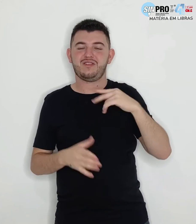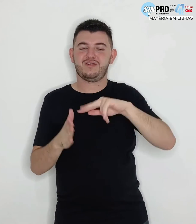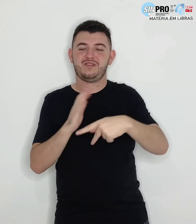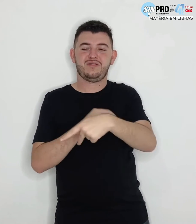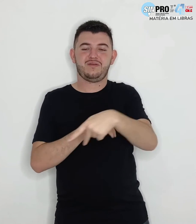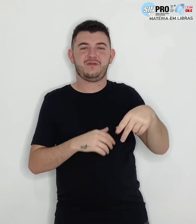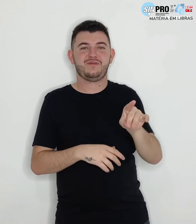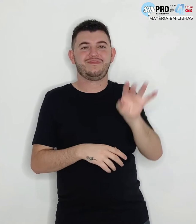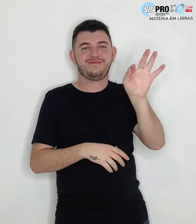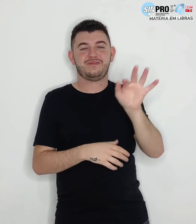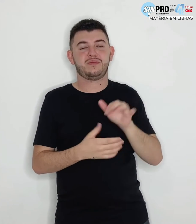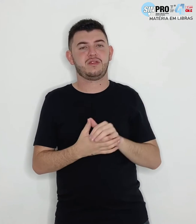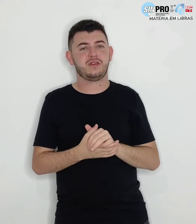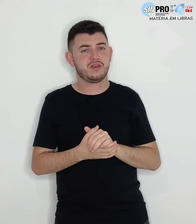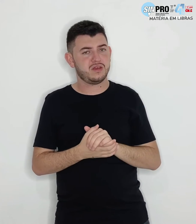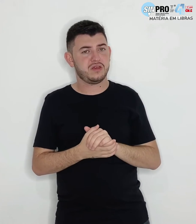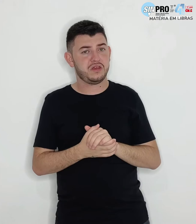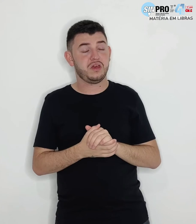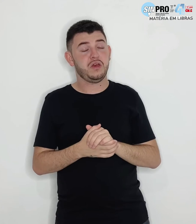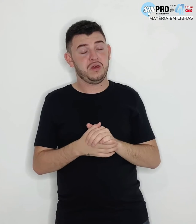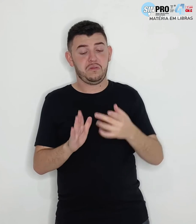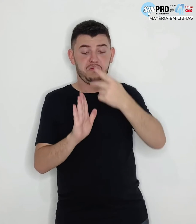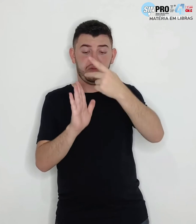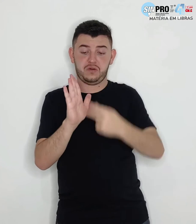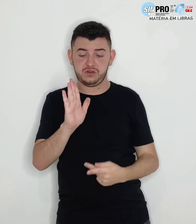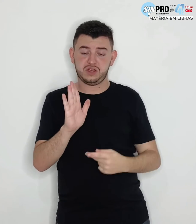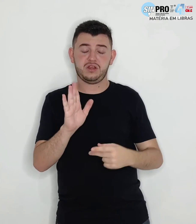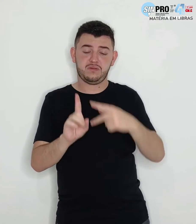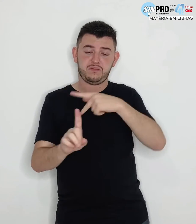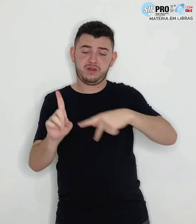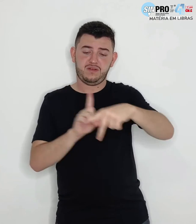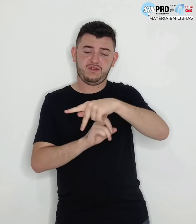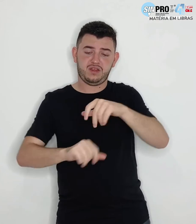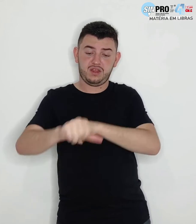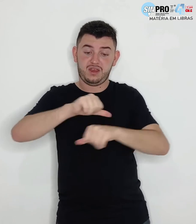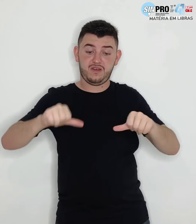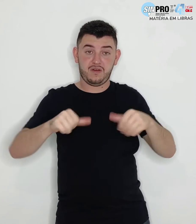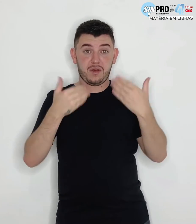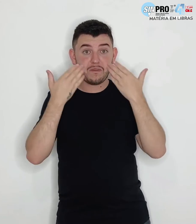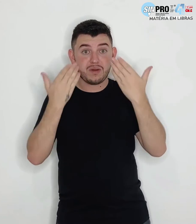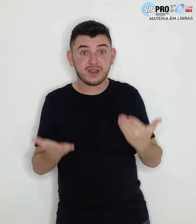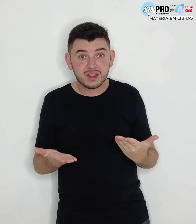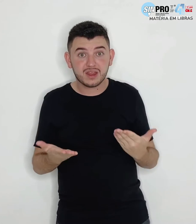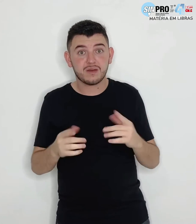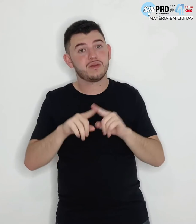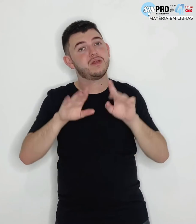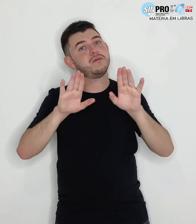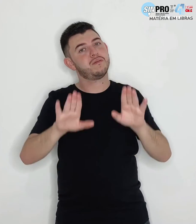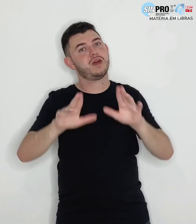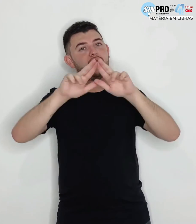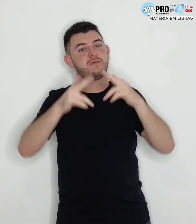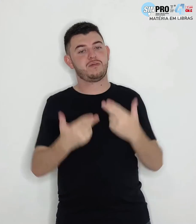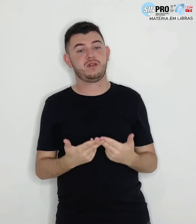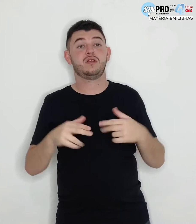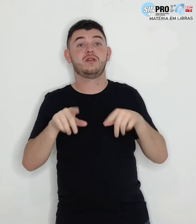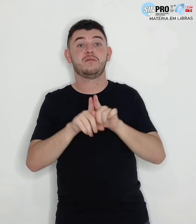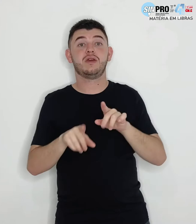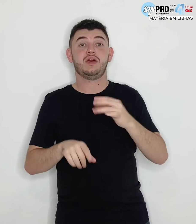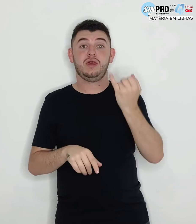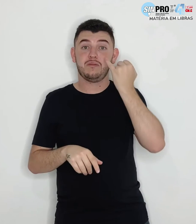Mori. Mais que simplesmente apresentar o projeto de reforma da Previdência à Câmara Legislativa do DF, Ibanez foi um